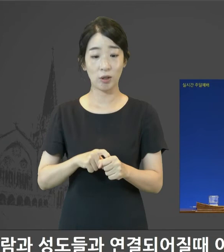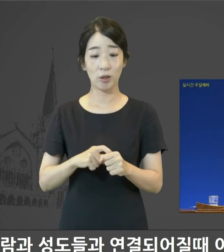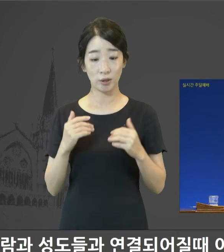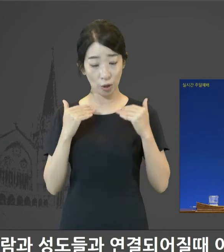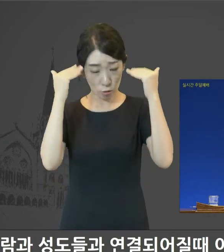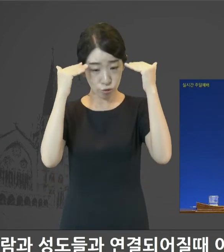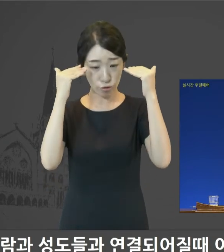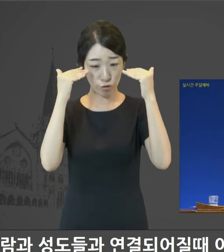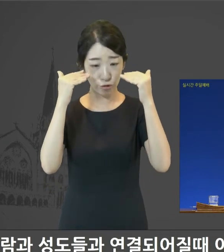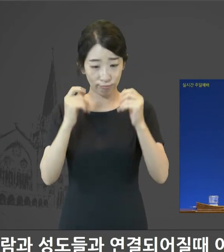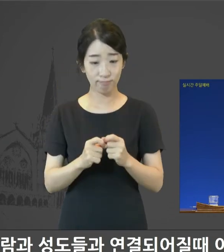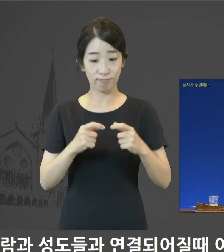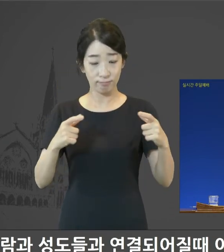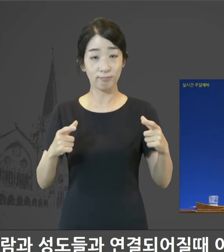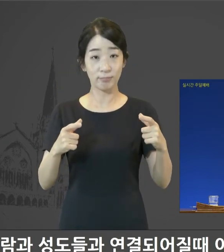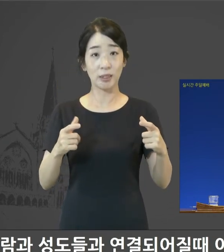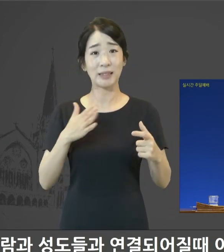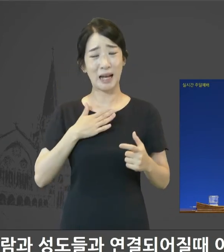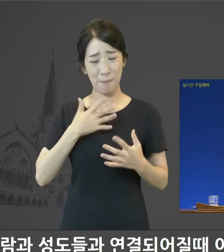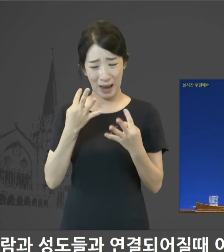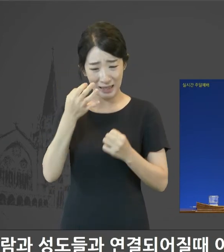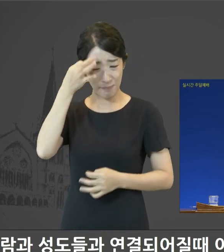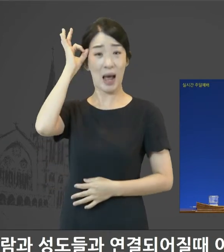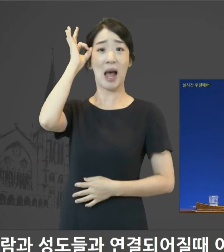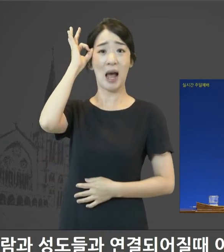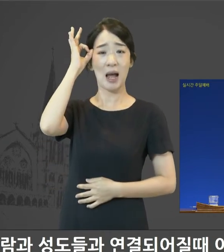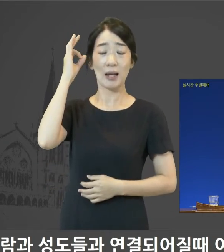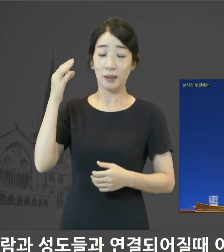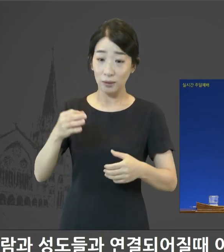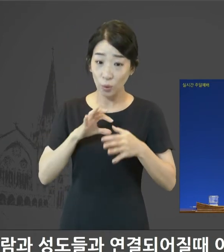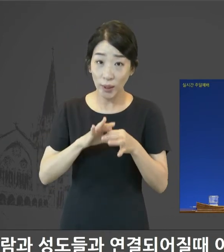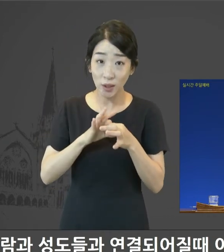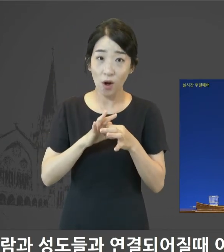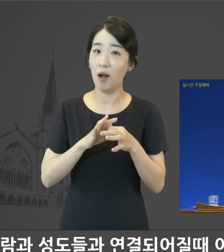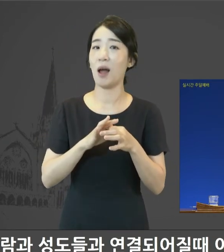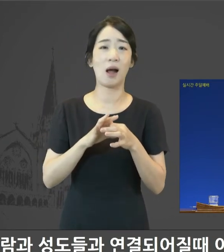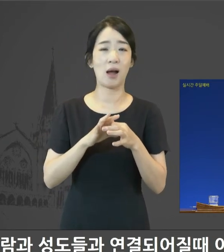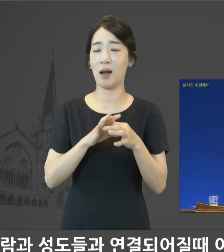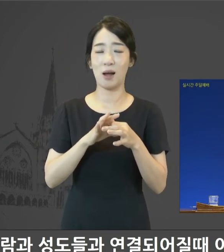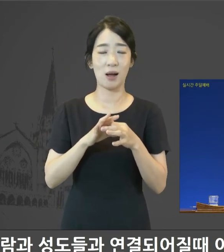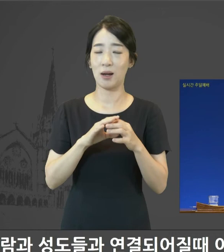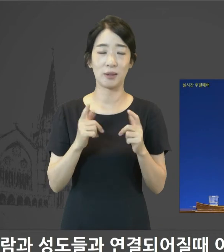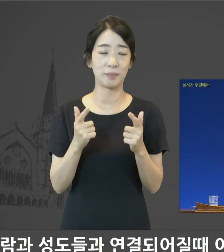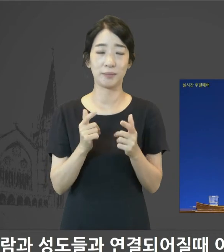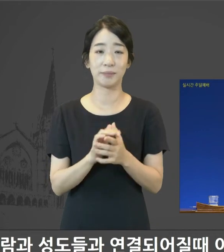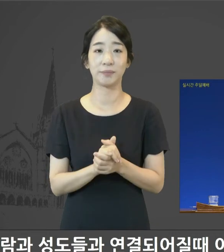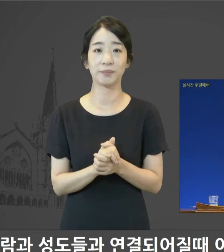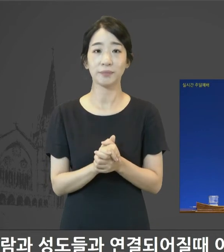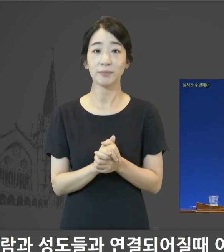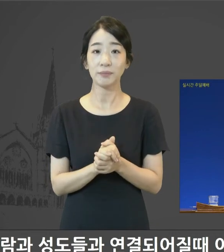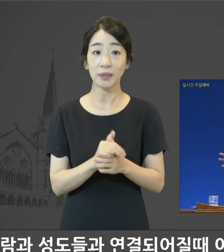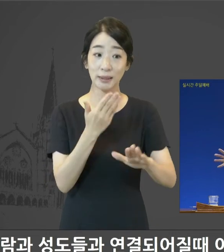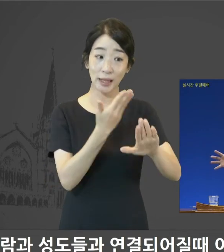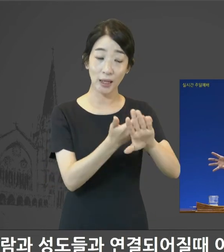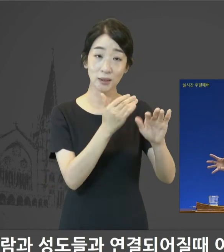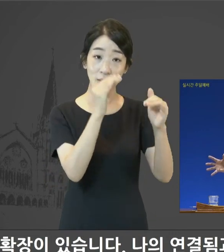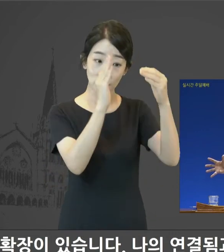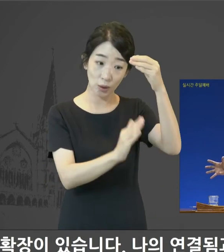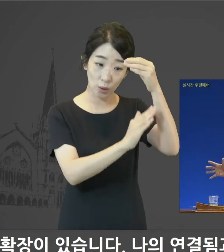꼭 뭘 많이 깨달아서 특별한 영적 경험을 많이 해서만 이루어지는 것이 아니라 다른 성도들과